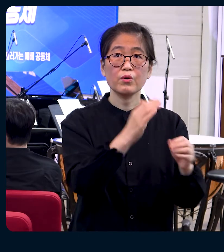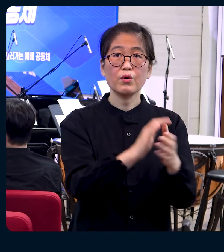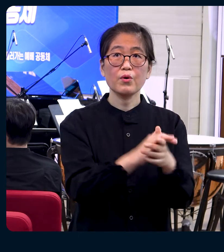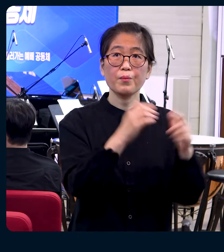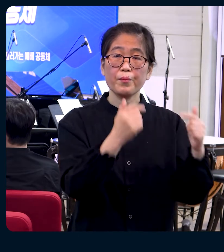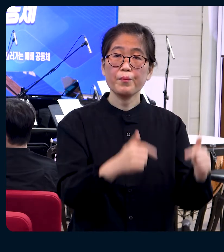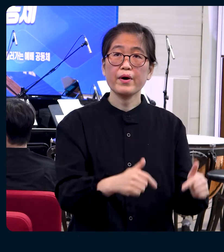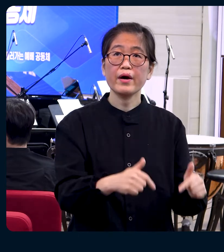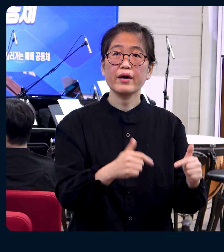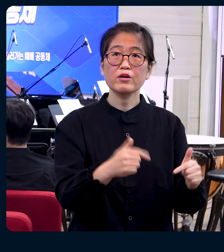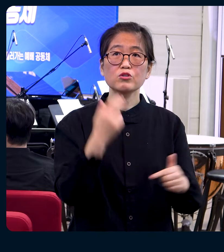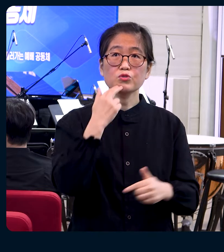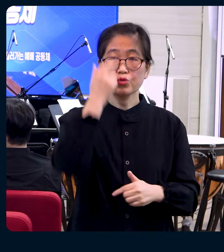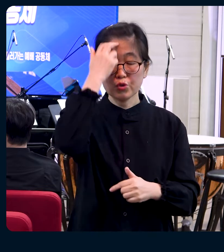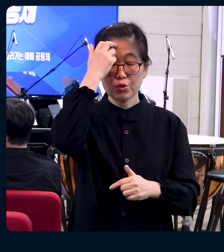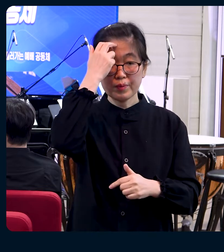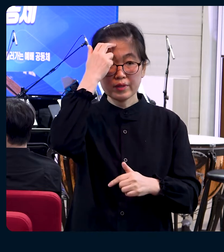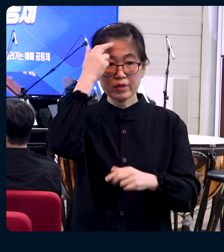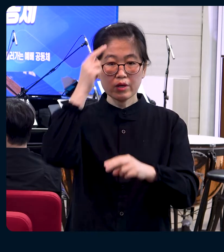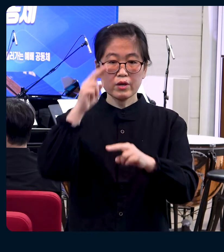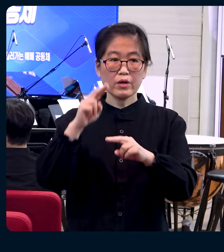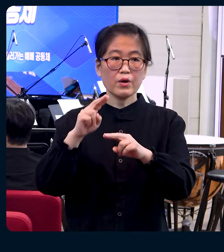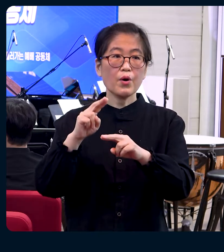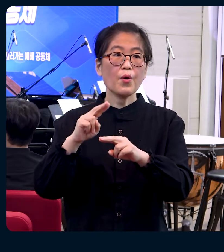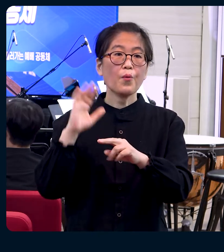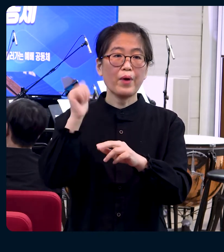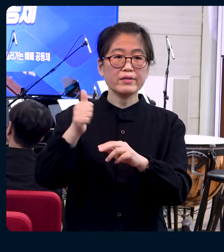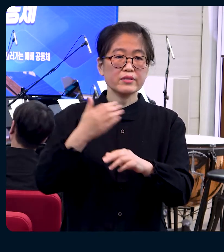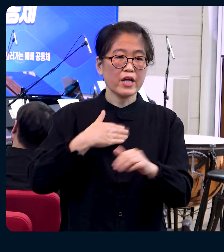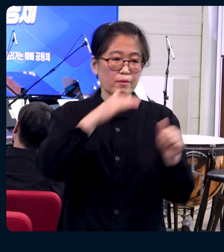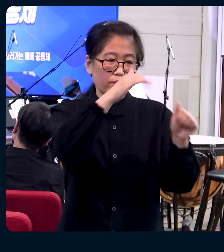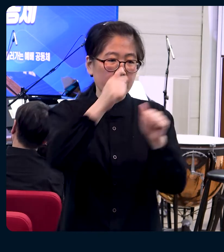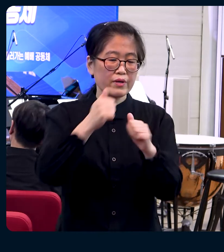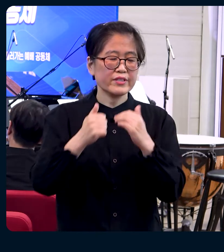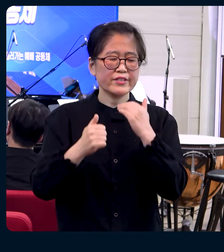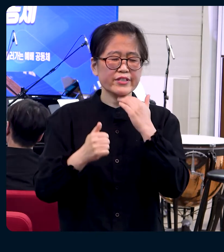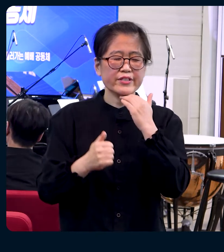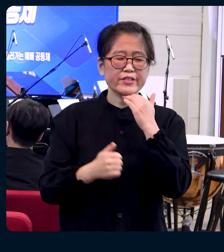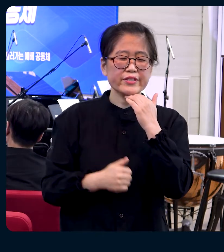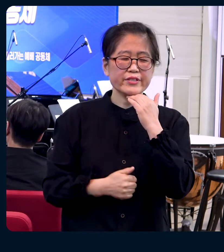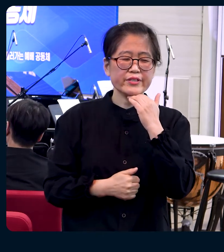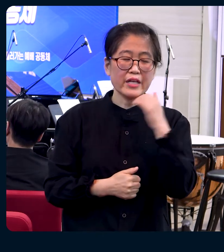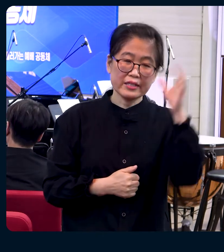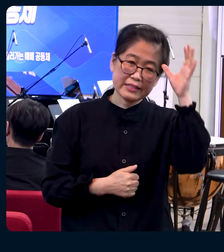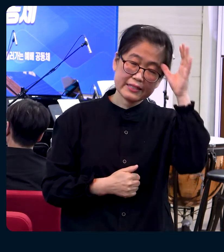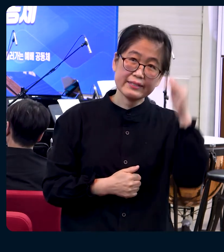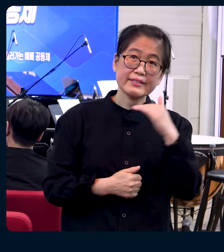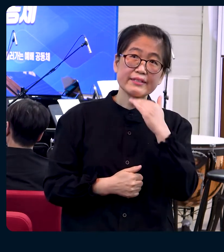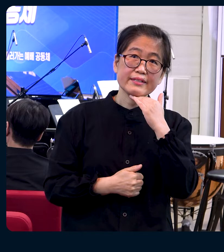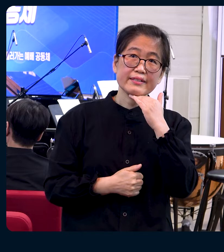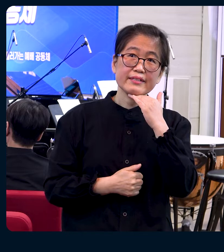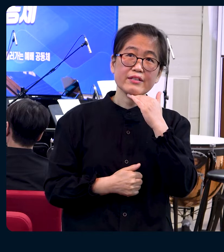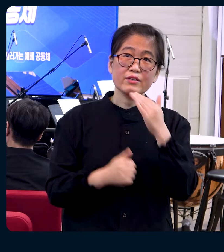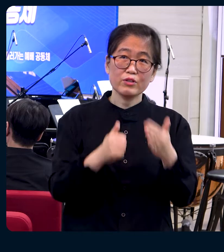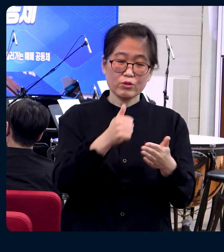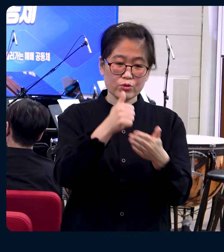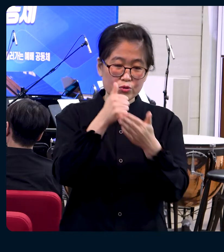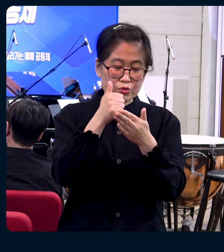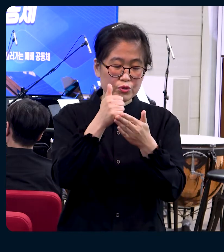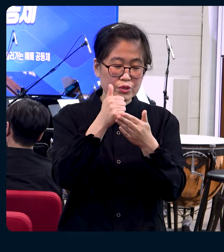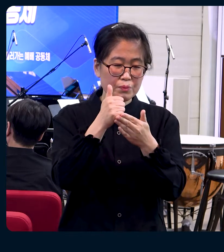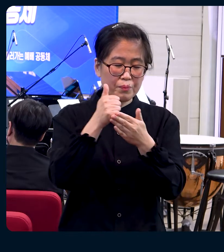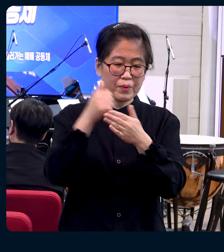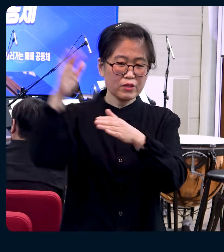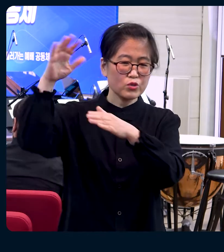그리고 이 사람은 매일 술 맡은 관원장을 기다리기 시작합니다. 조금만 가까이 오세요.